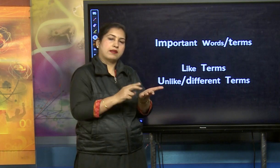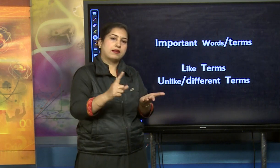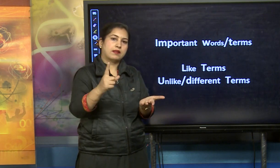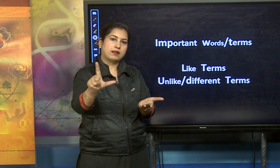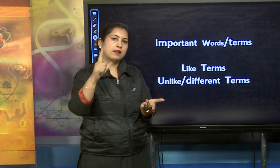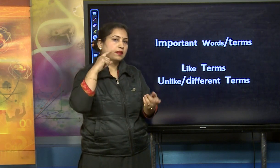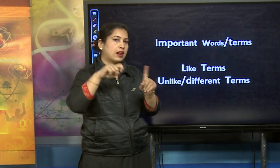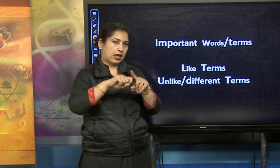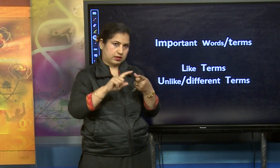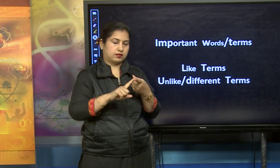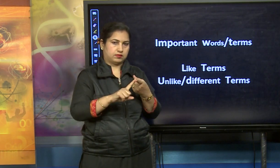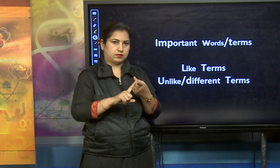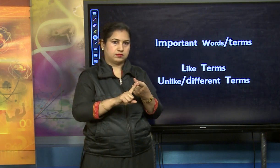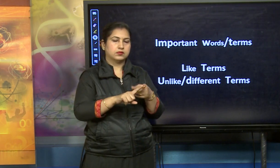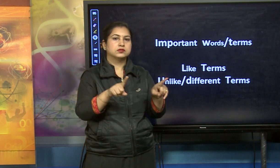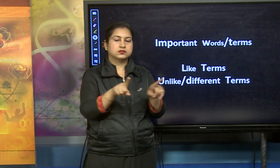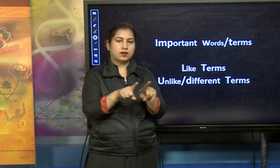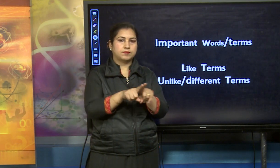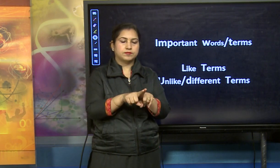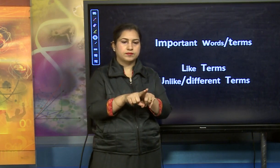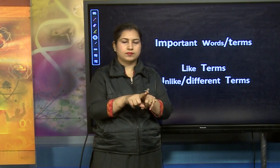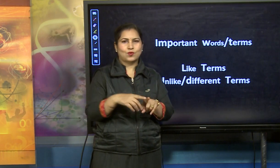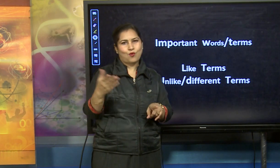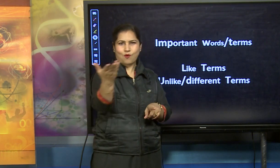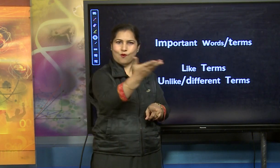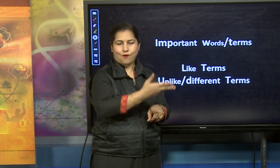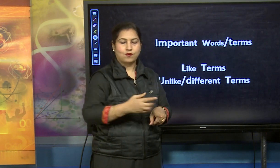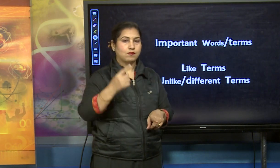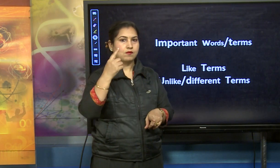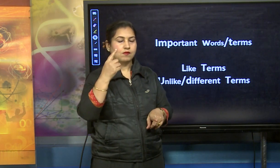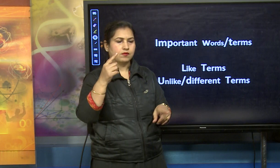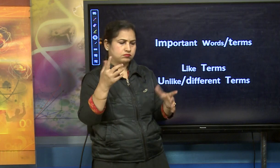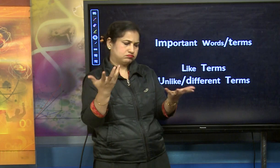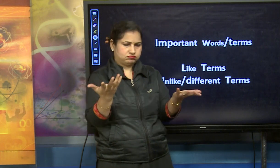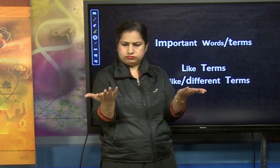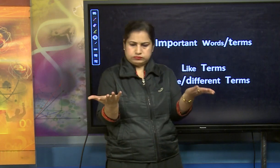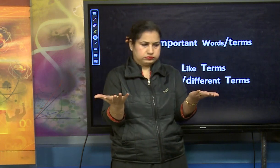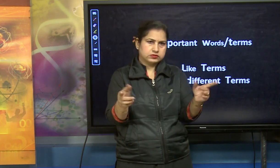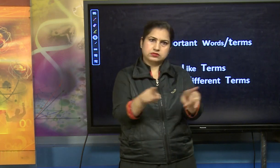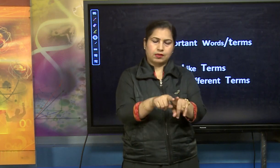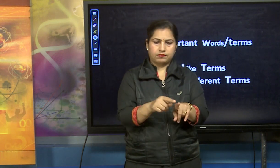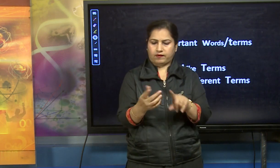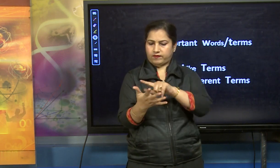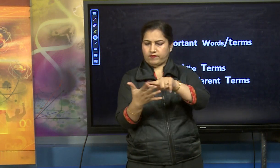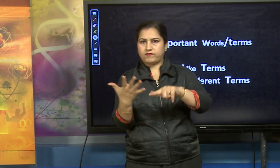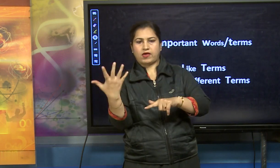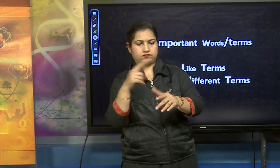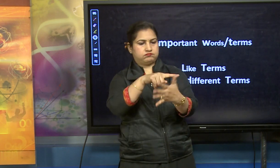पर अनलाइक और डिफरेंट एक समान कहलाते हैं जैसे हम सभी जानते हैं कि हम दोनों के कि